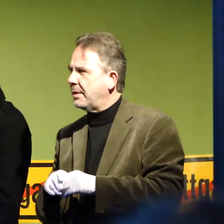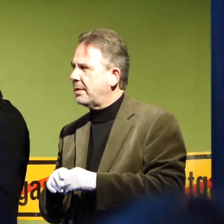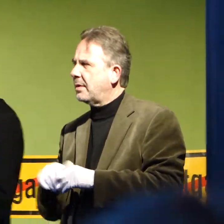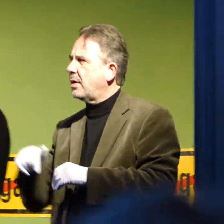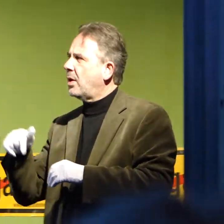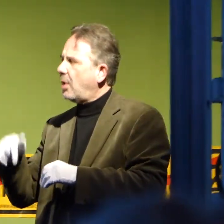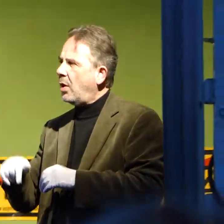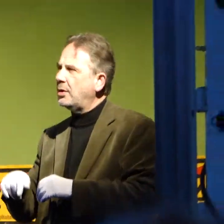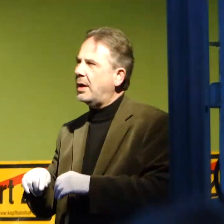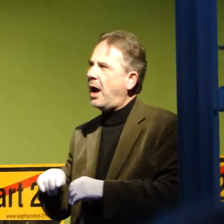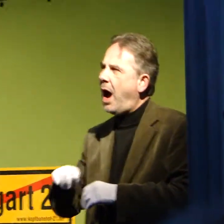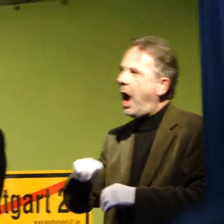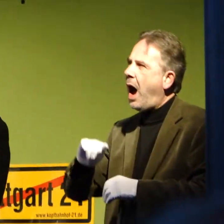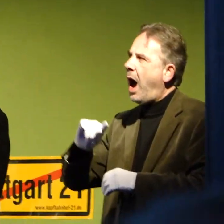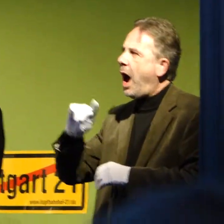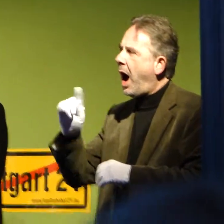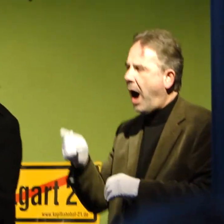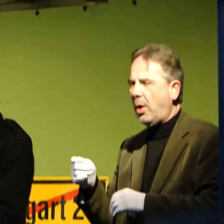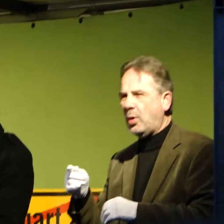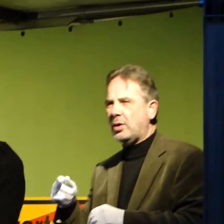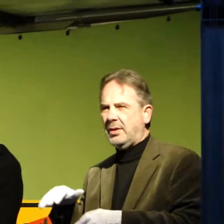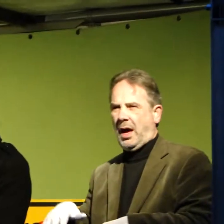auch überwiegend nicht mehr bestehen,